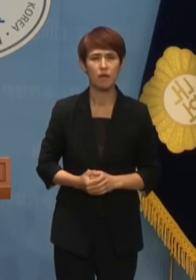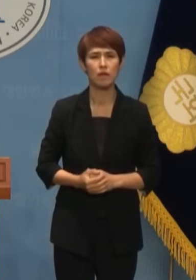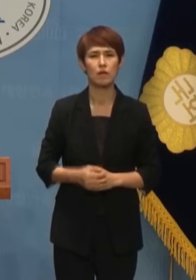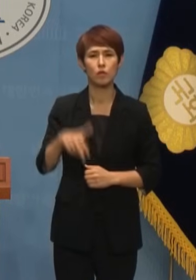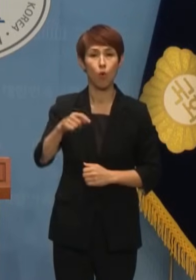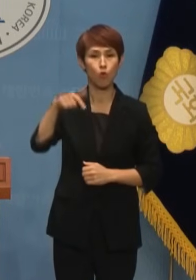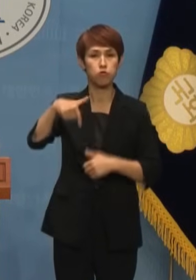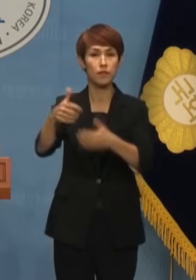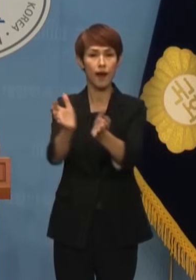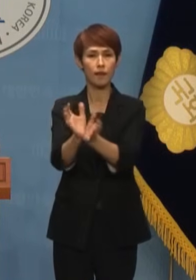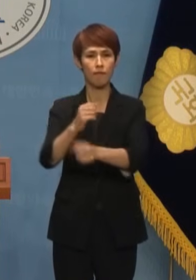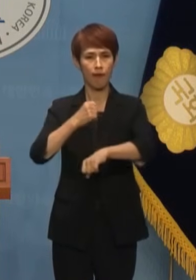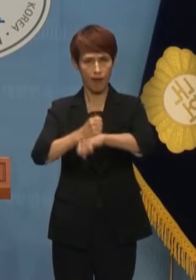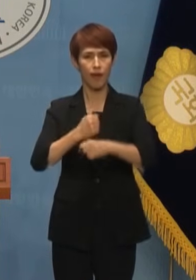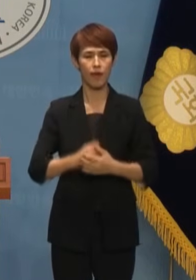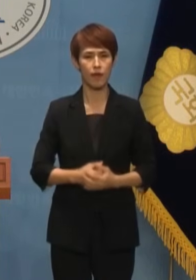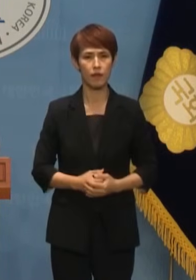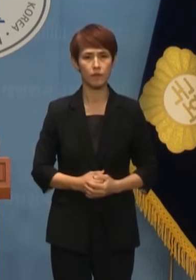조국혁신당은 합니다.